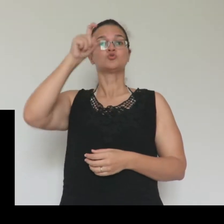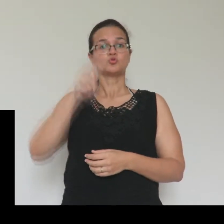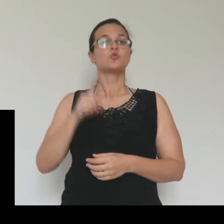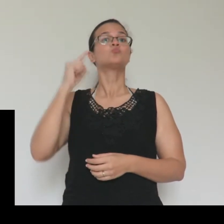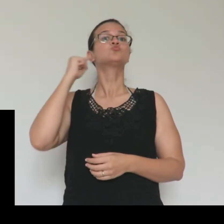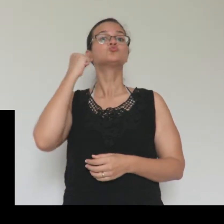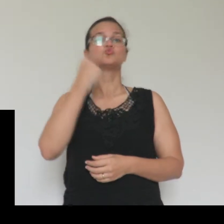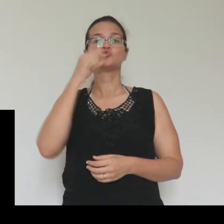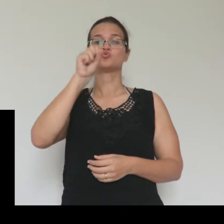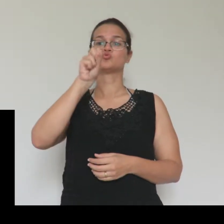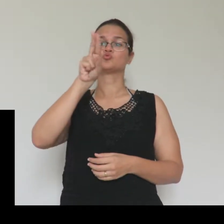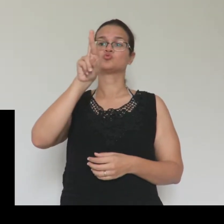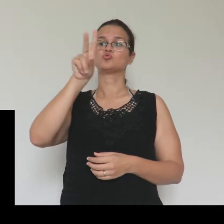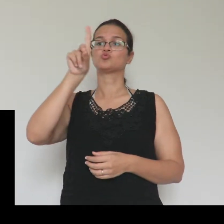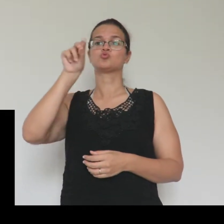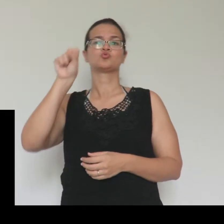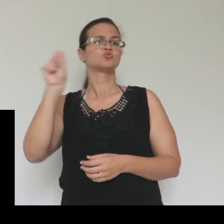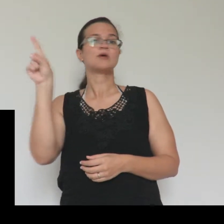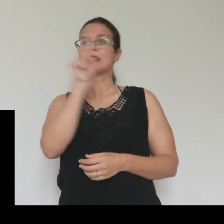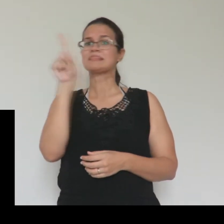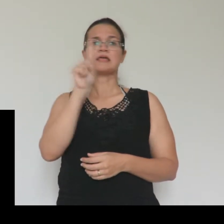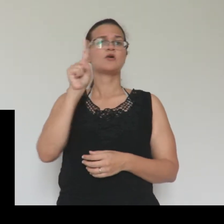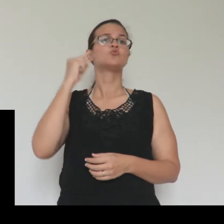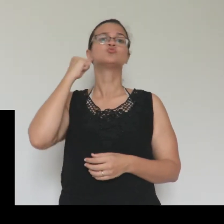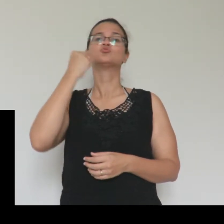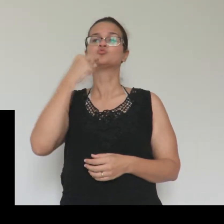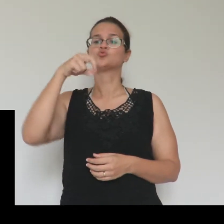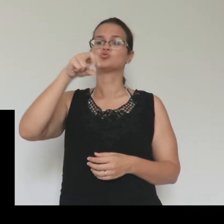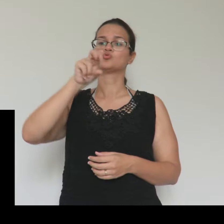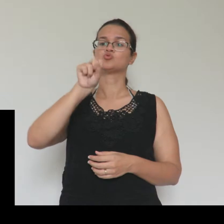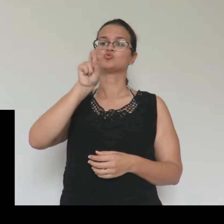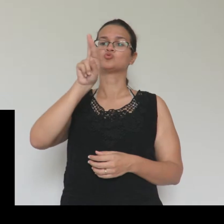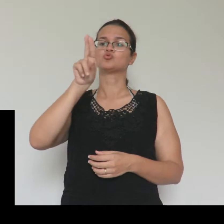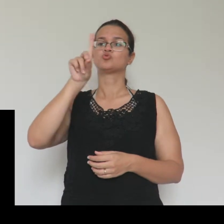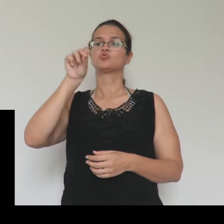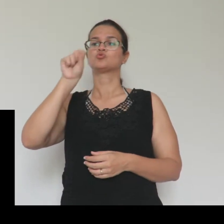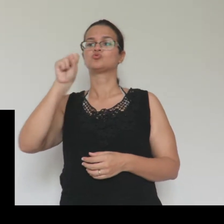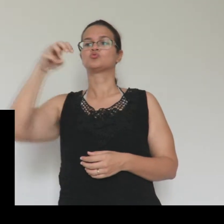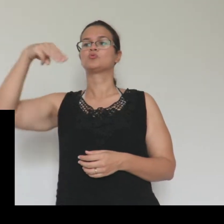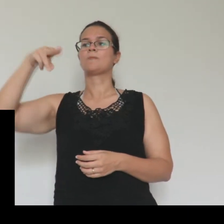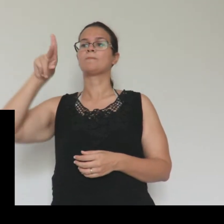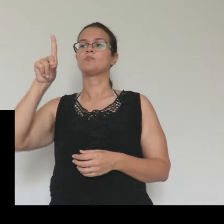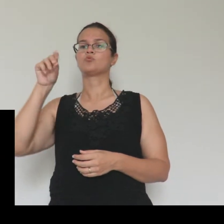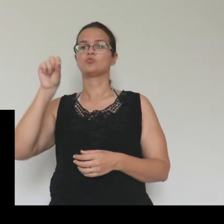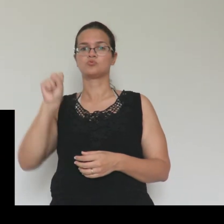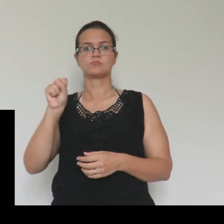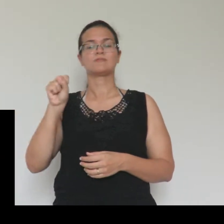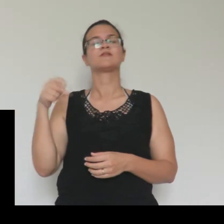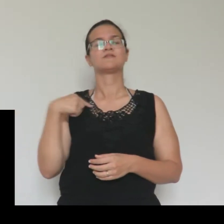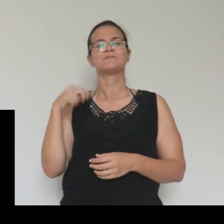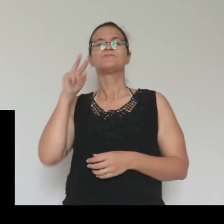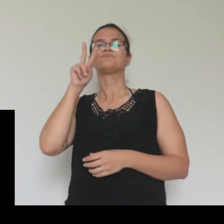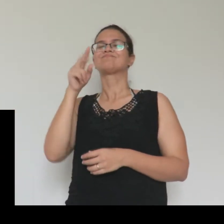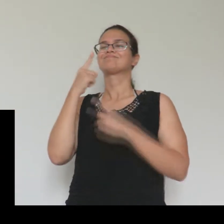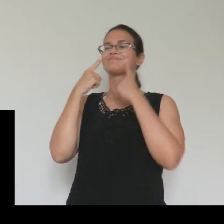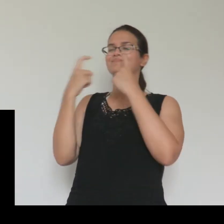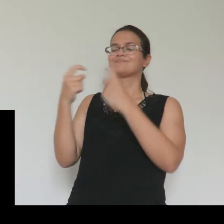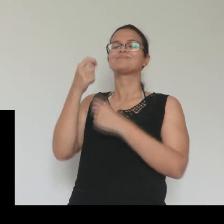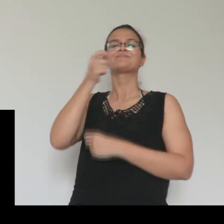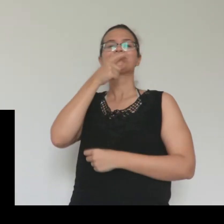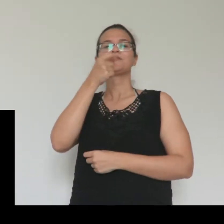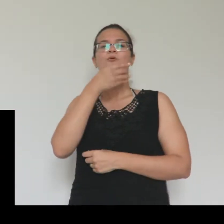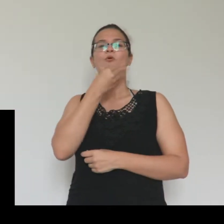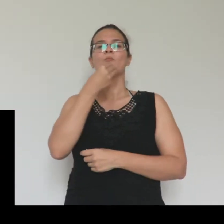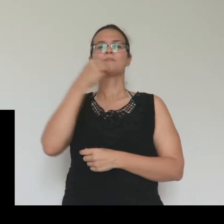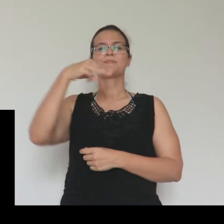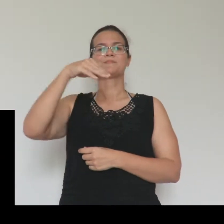interessante uma piada, né, do Magela, que ele é um Magela, né, para quem não sabe, ele é um